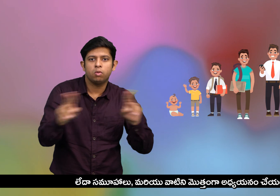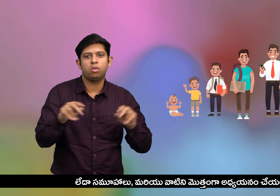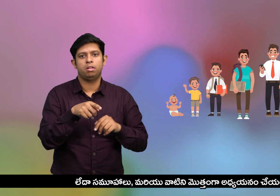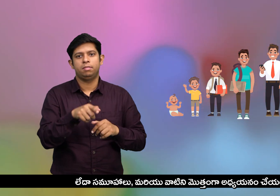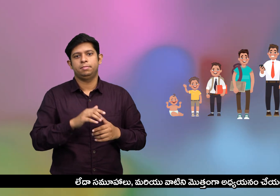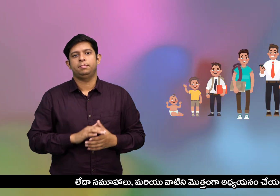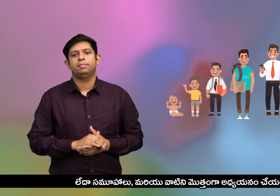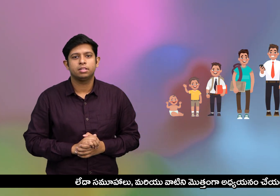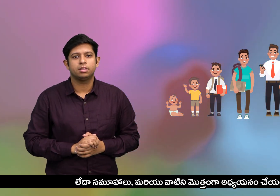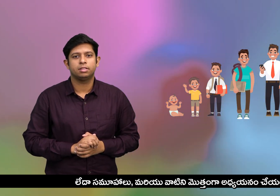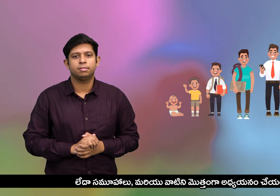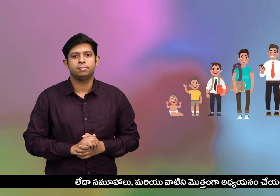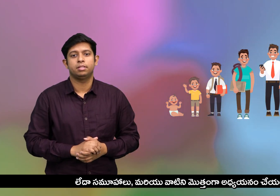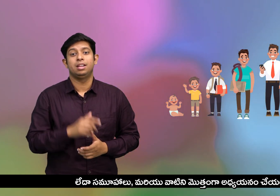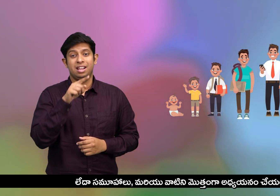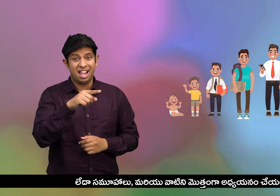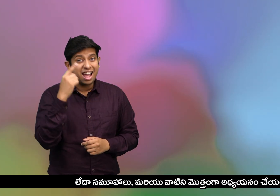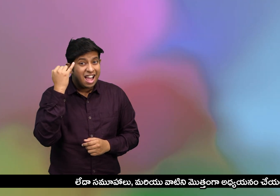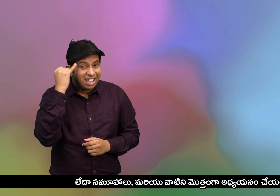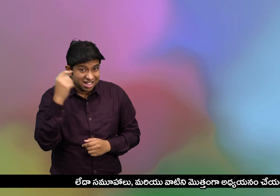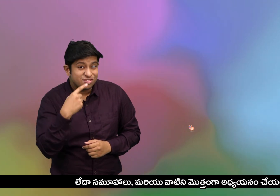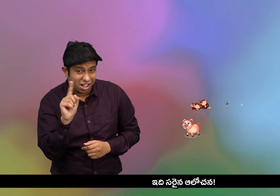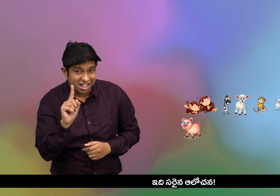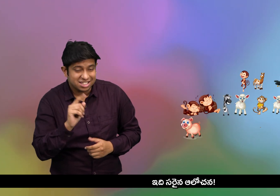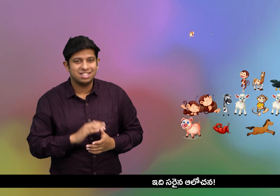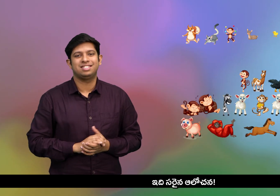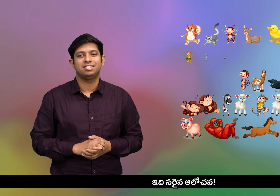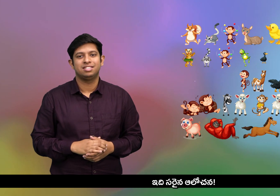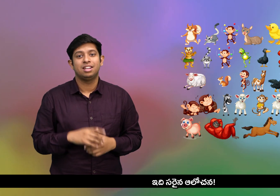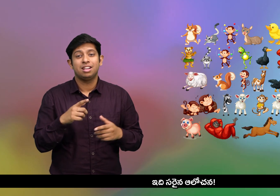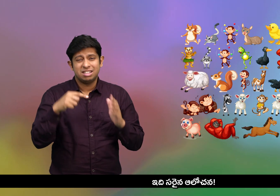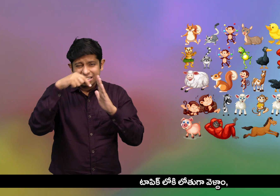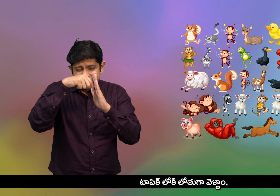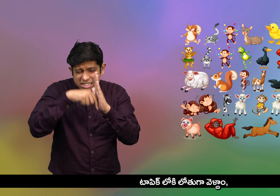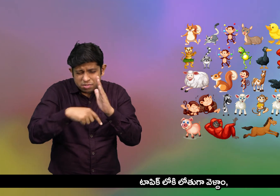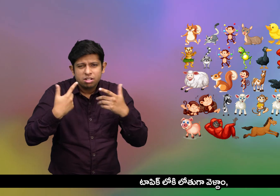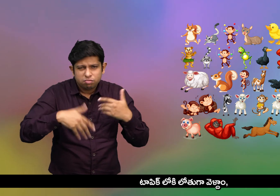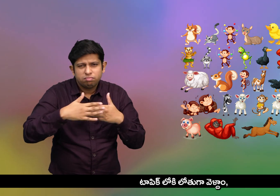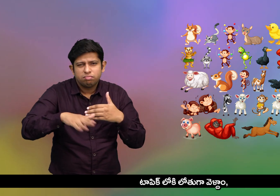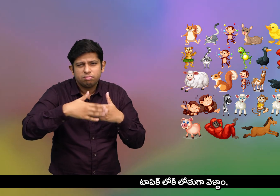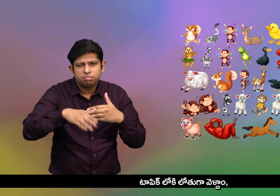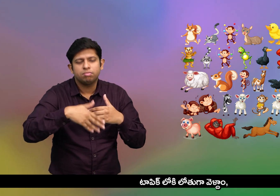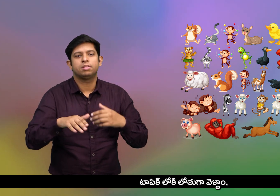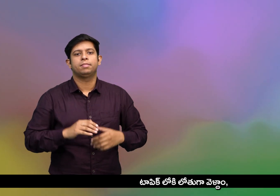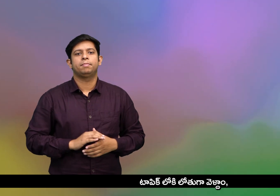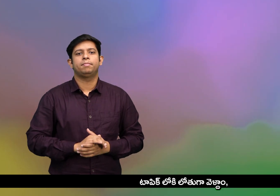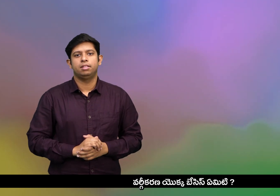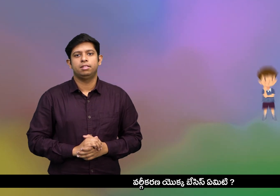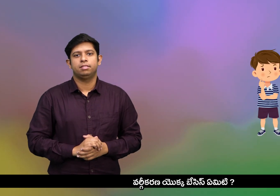సమూహాలు మరియు వాటిని మొత్తంగా అధ్యయనం చేయండి. ఇది సరైన ఆలోచన. టాపిక్లోకి లోతుగా వెళ్దాం.